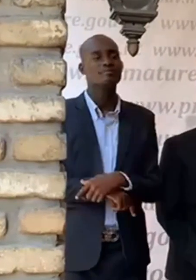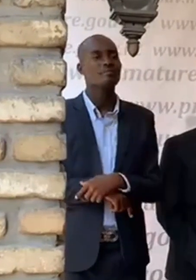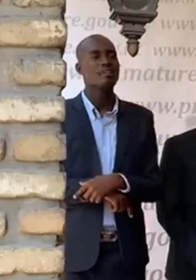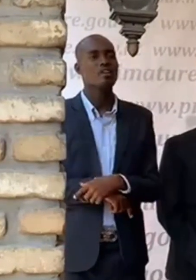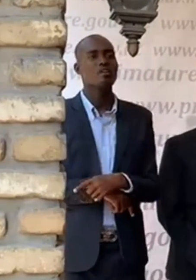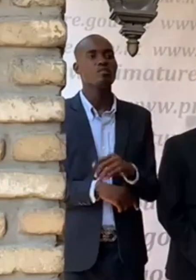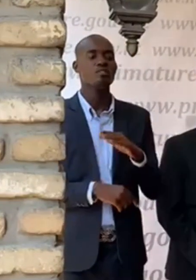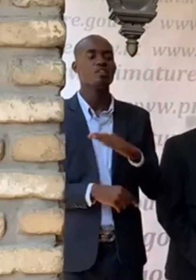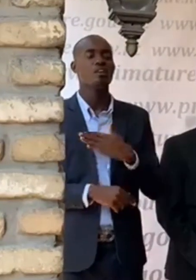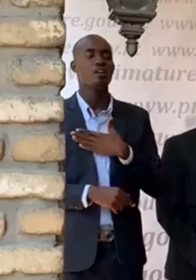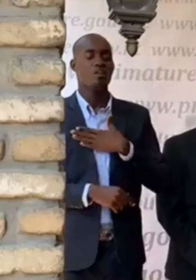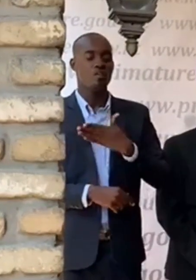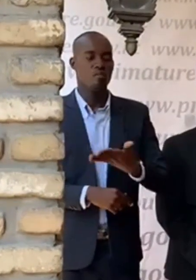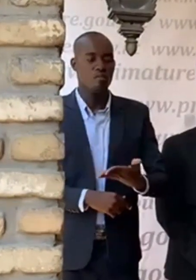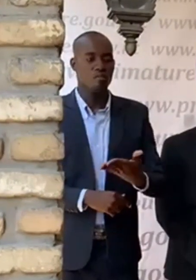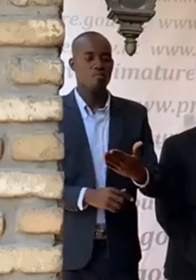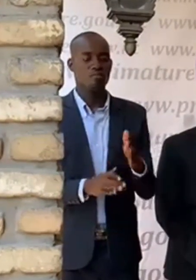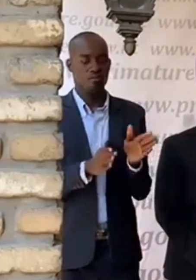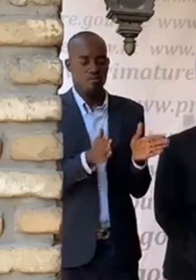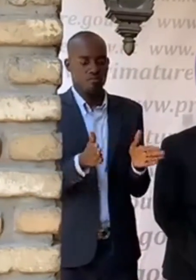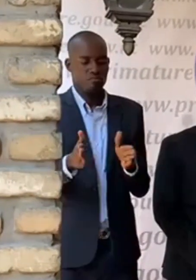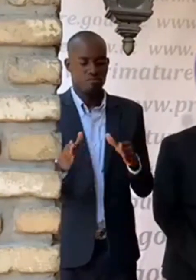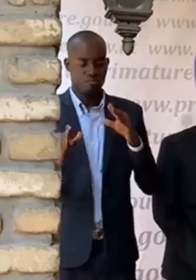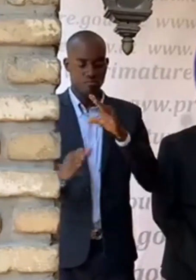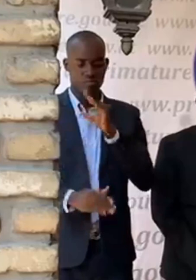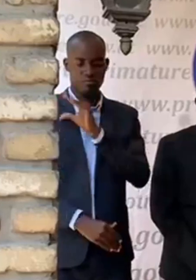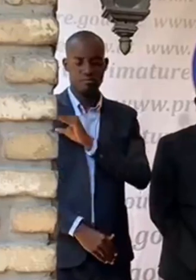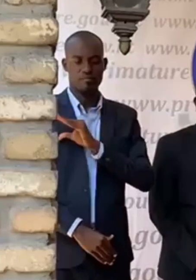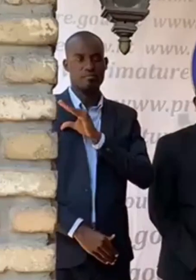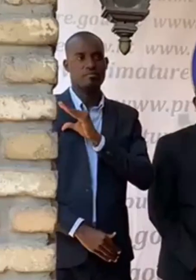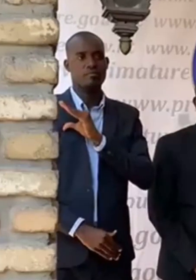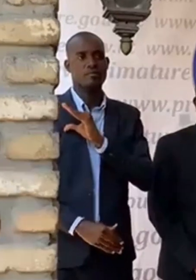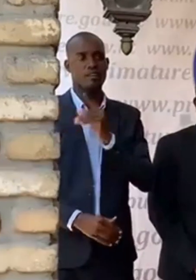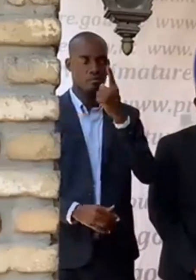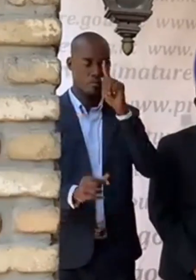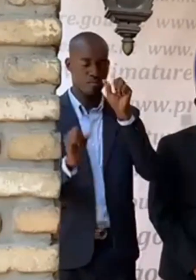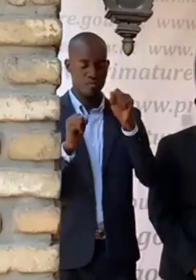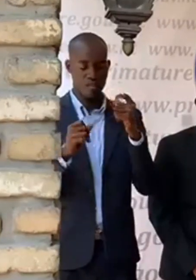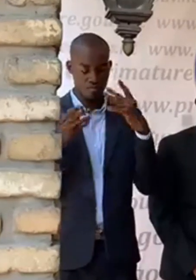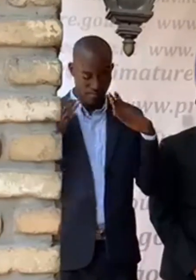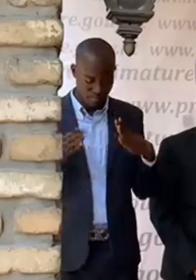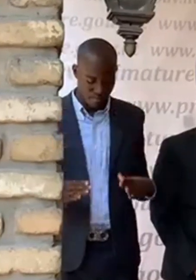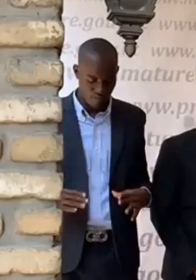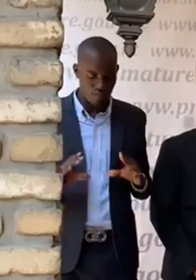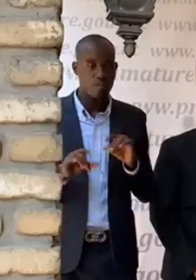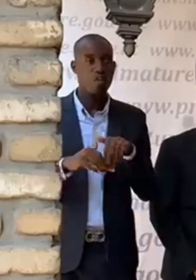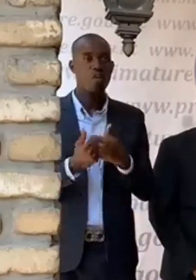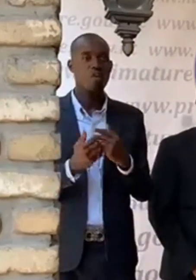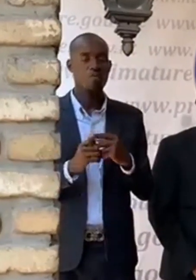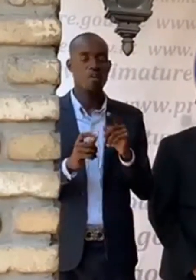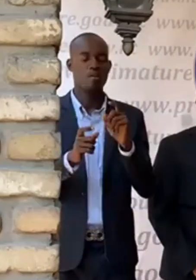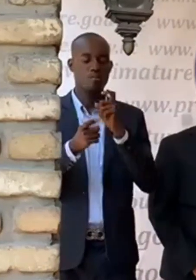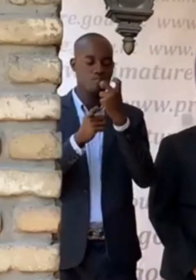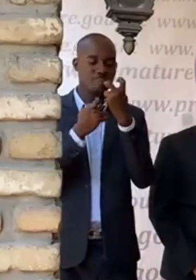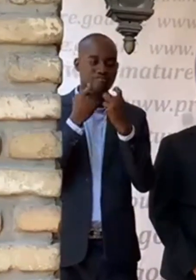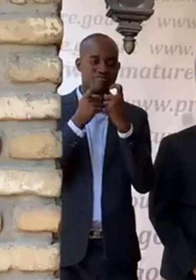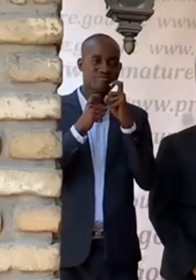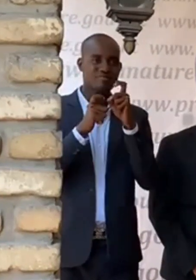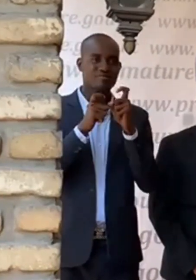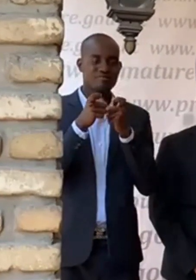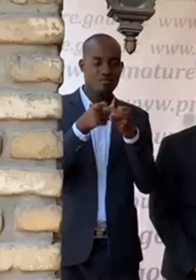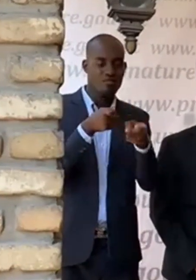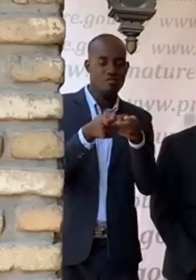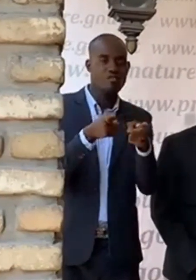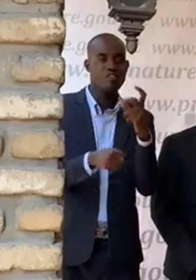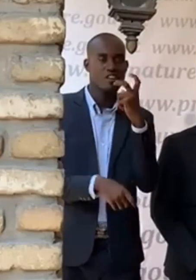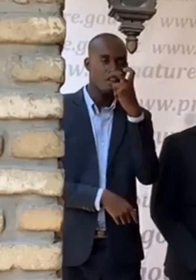moi dire ou l'on fait ça ou vraiment bah nous encouragement pour nous continuer travail ça que nous même n'a fait à ou même qui regarde